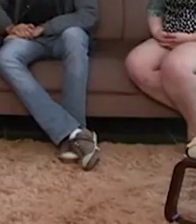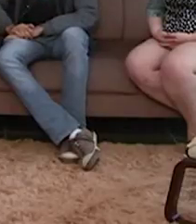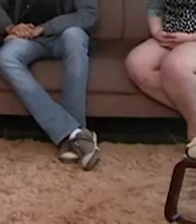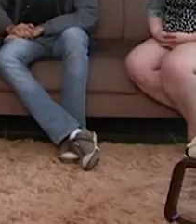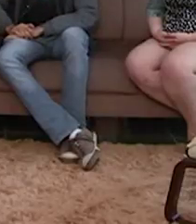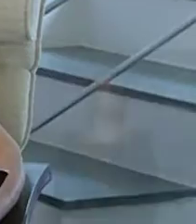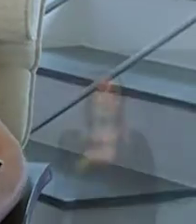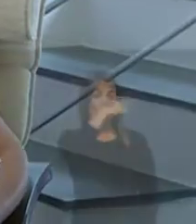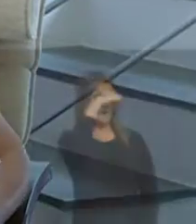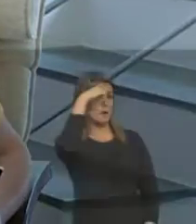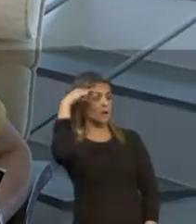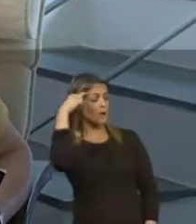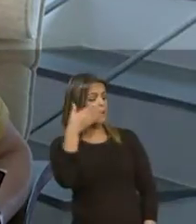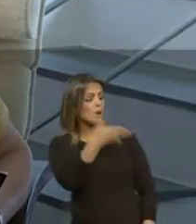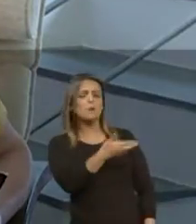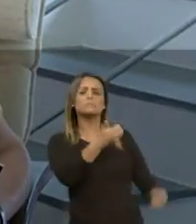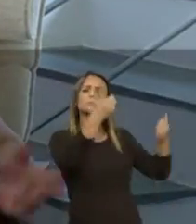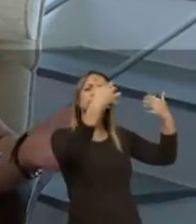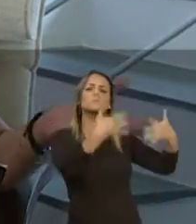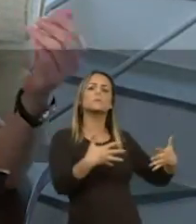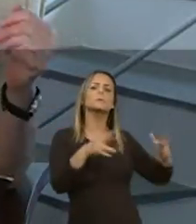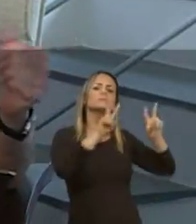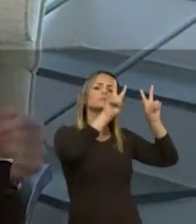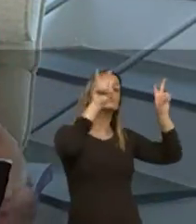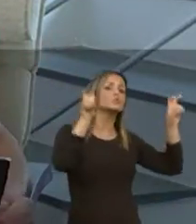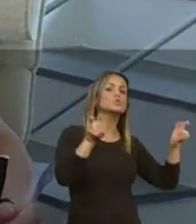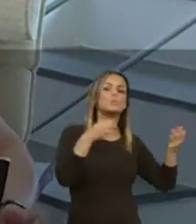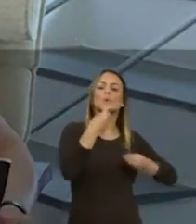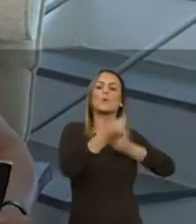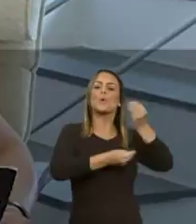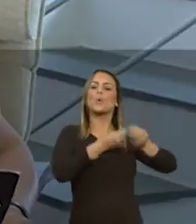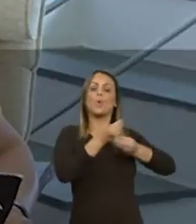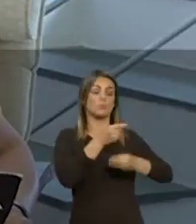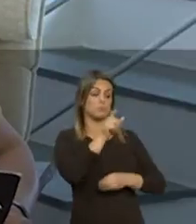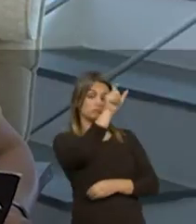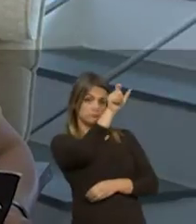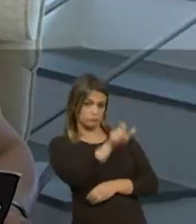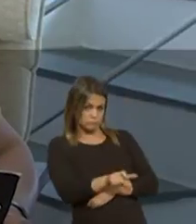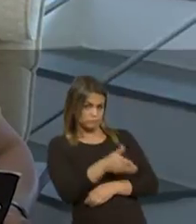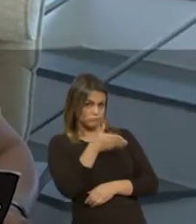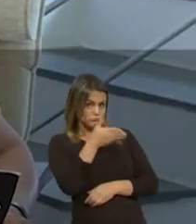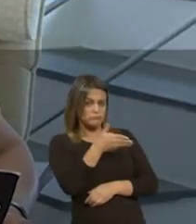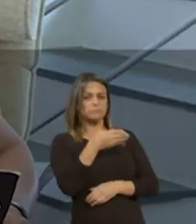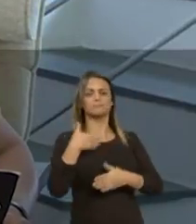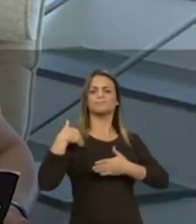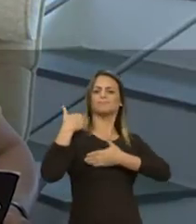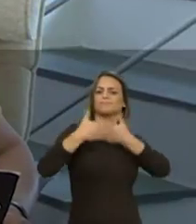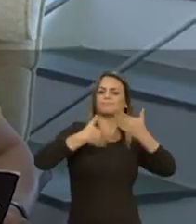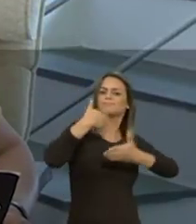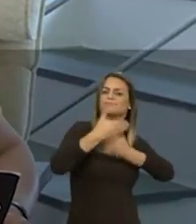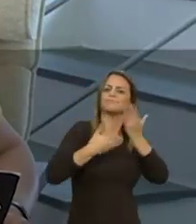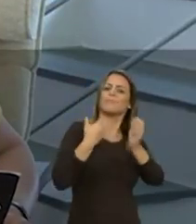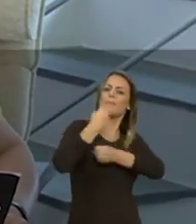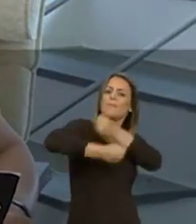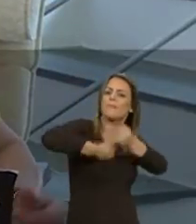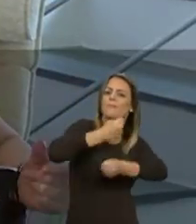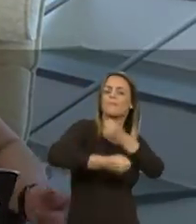Ok. Cláudia, relata para nós sobre como foi o processo de graduação e também a